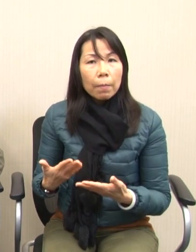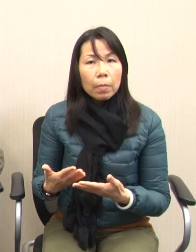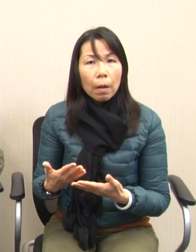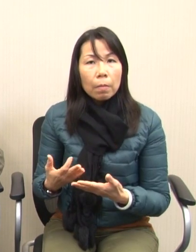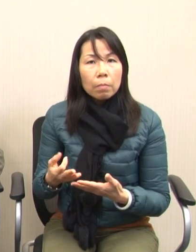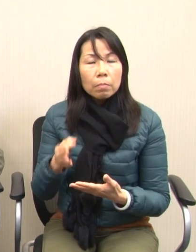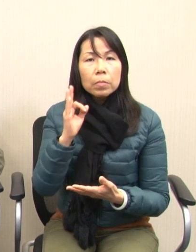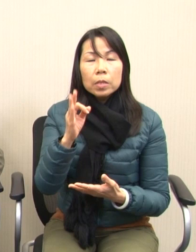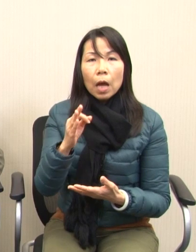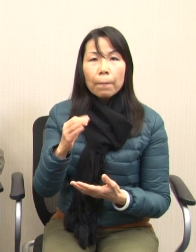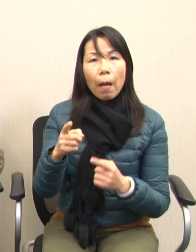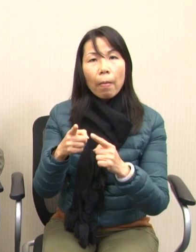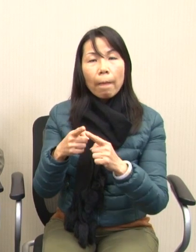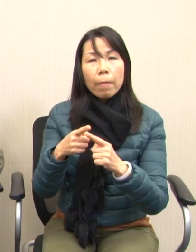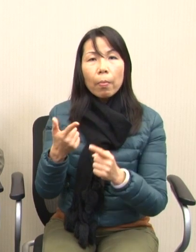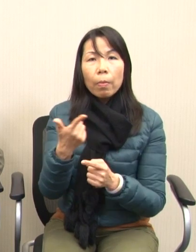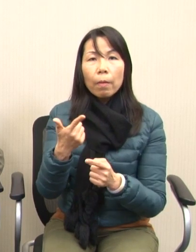人